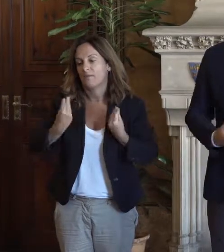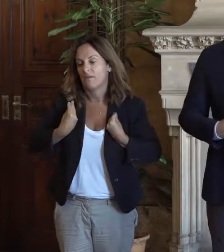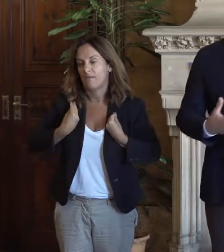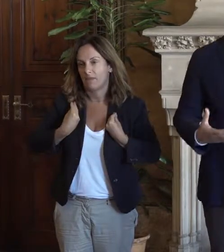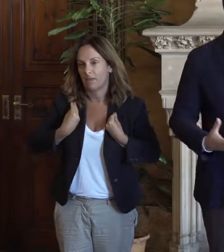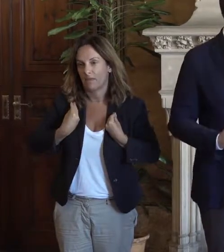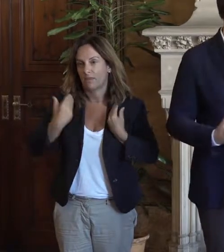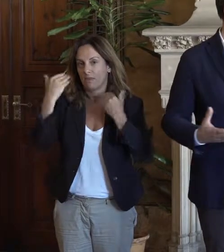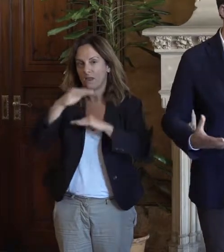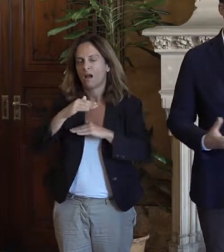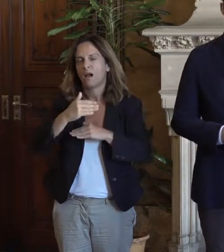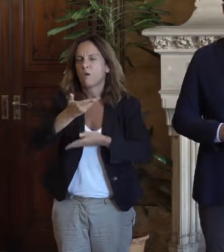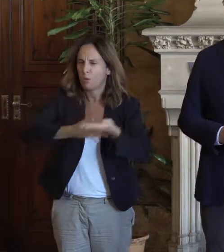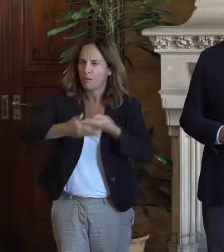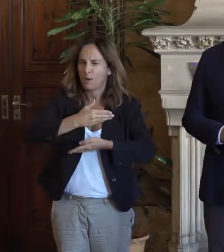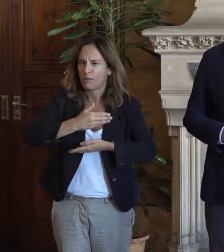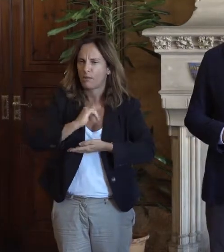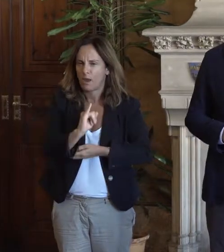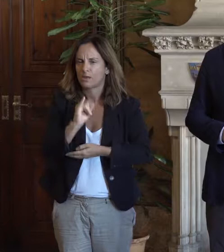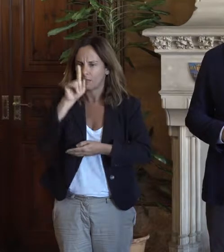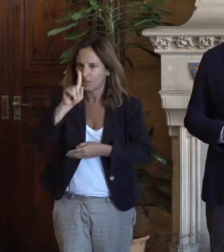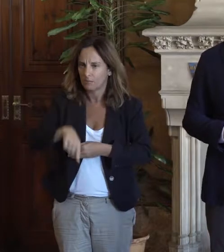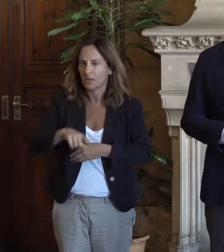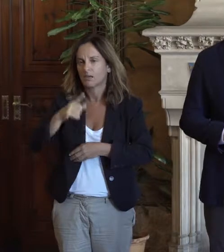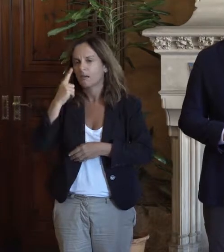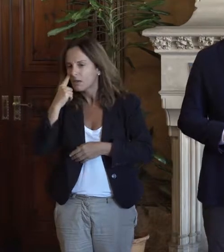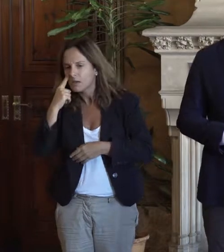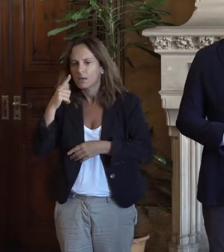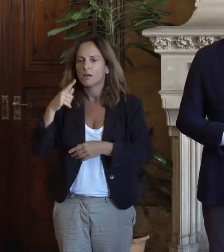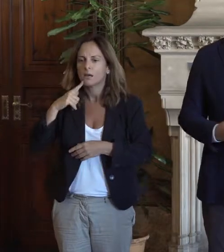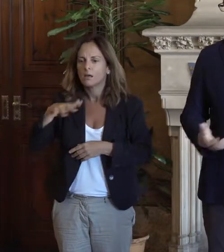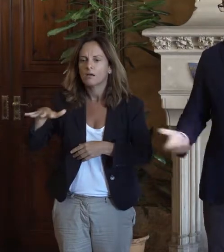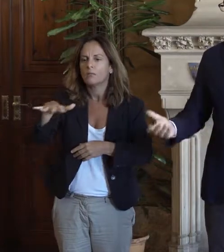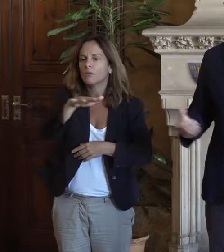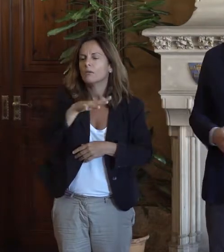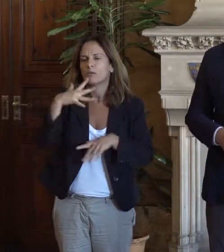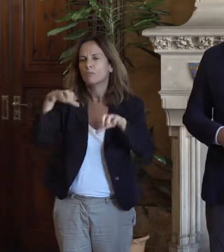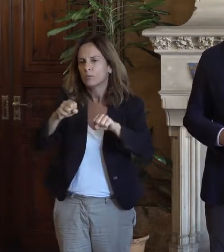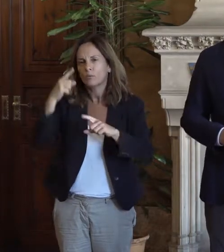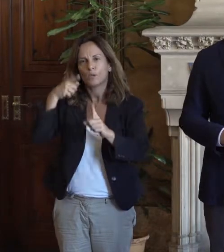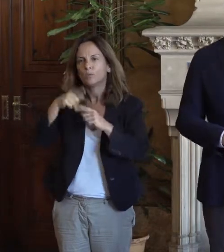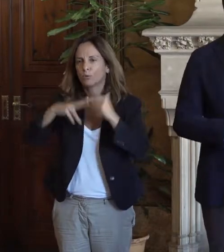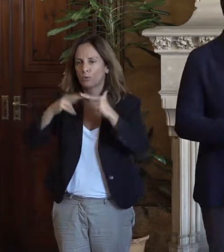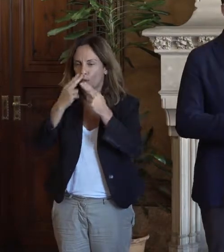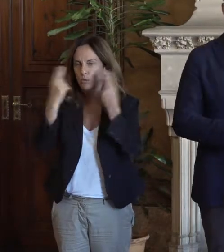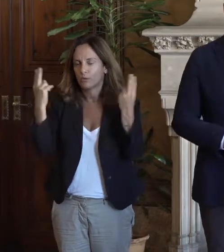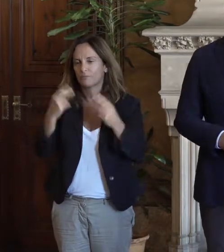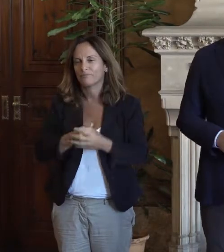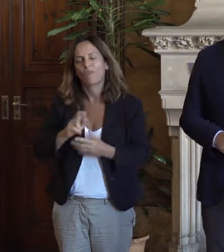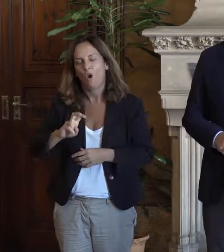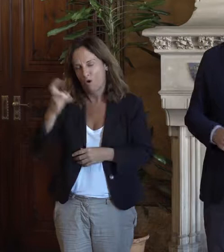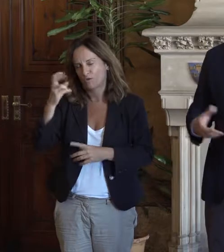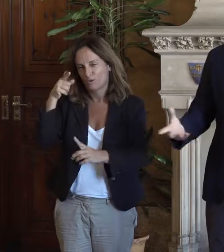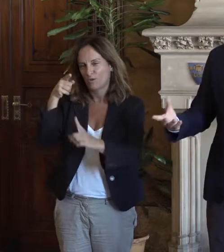Govern per anar trobant espais perquè es pugui construir habitatge públic. També, evidentment, tenim altres reptes, com ha explicat molt bé